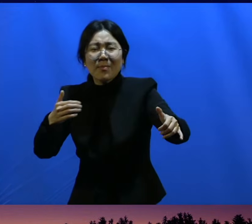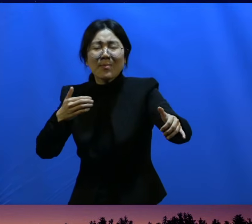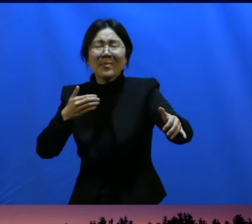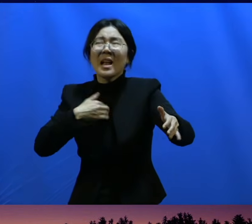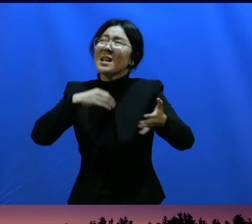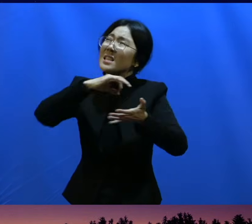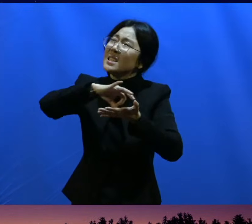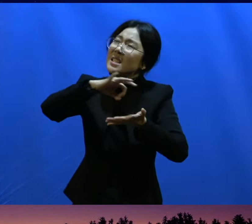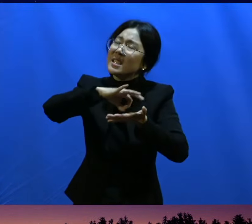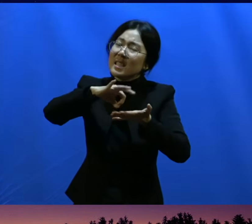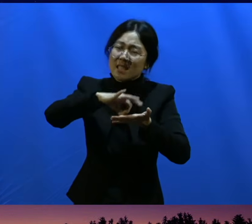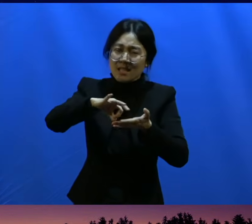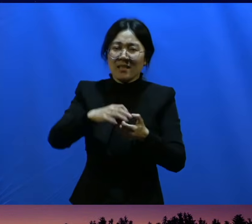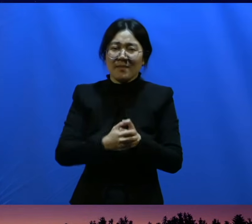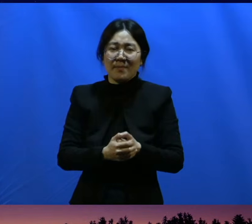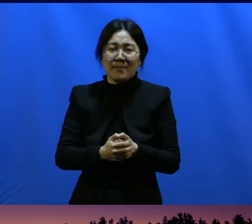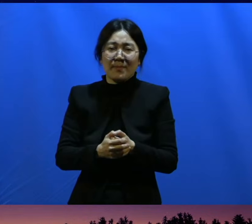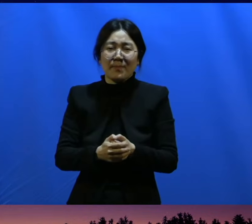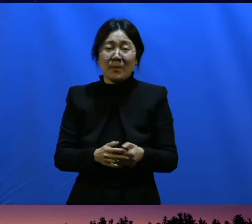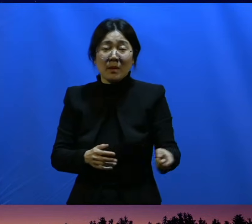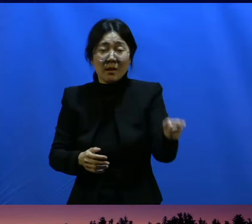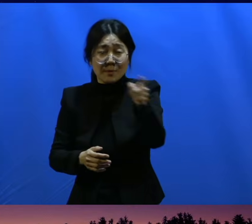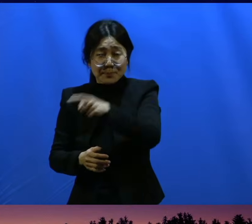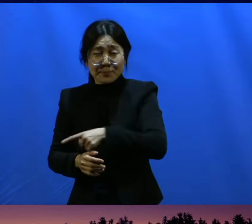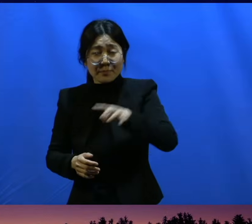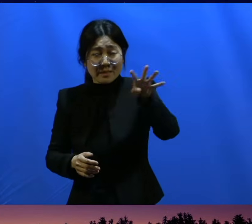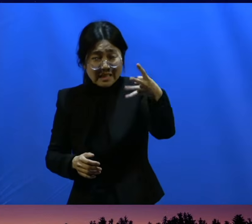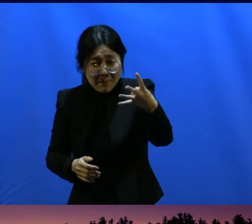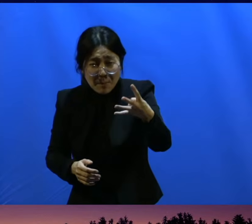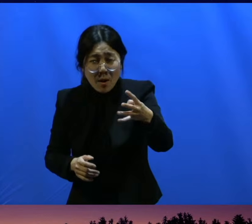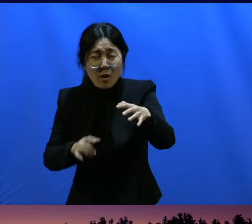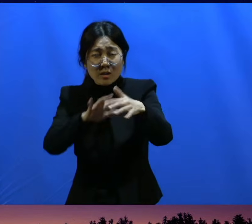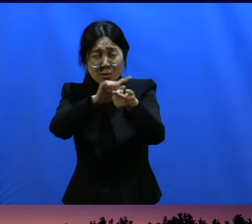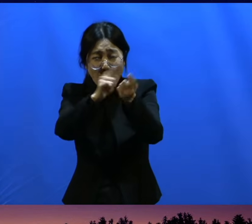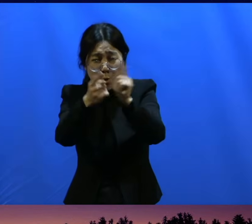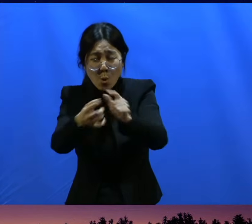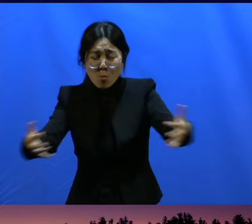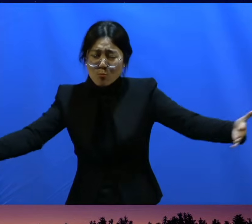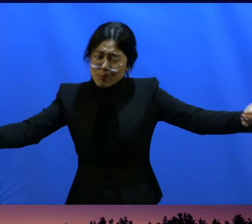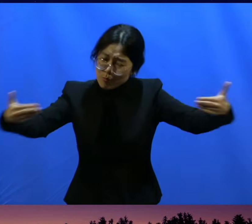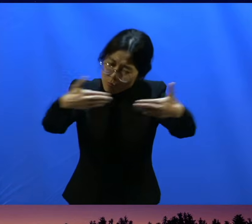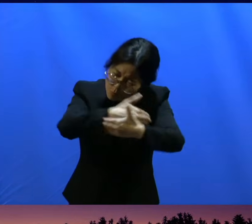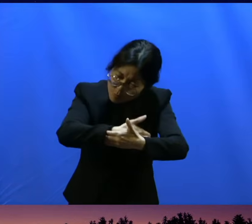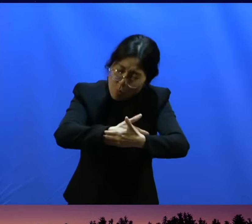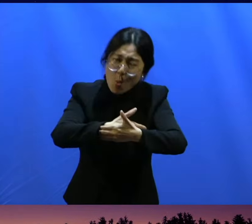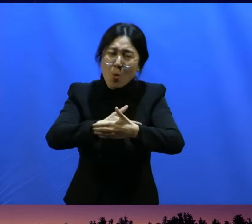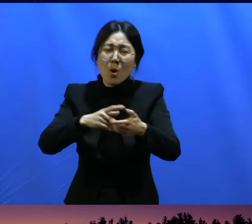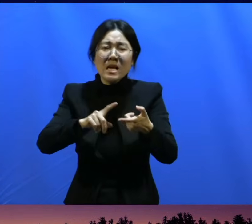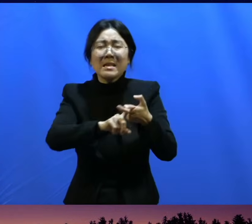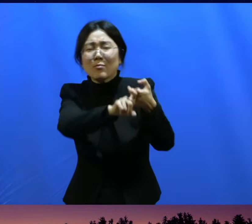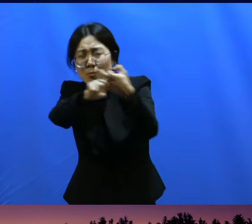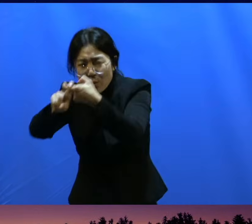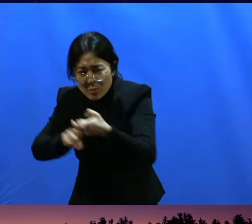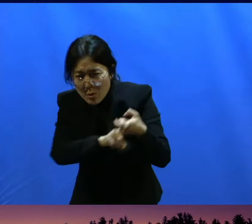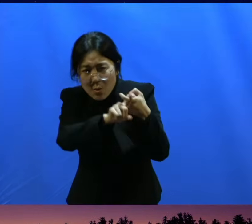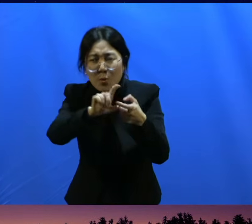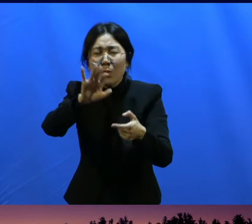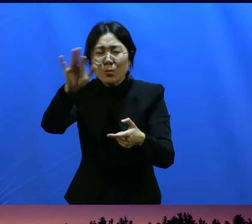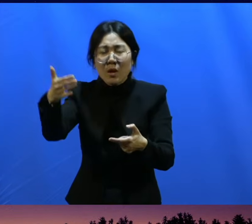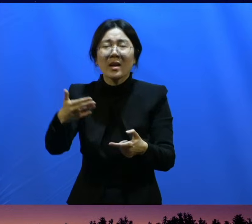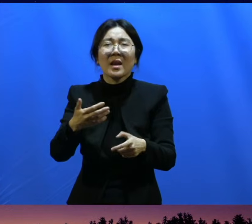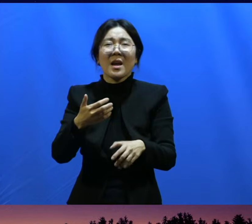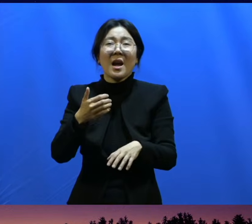그런 공동체가 되게 하여 주시옵소서. 그를 품어내는 공동체가 되게 하여 주시옵소서. 그런 사람들을 품어내는 리더가 되게 하여